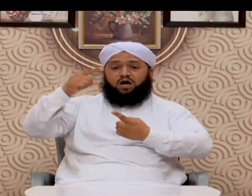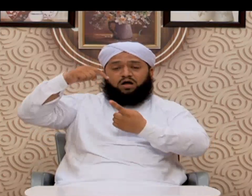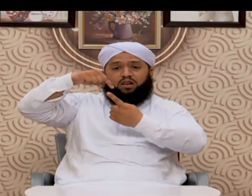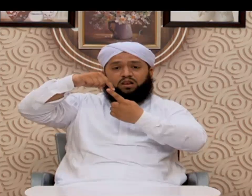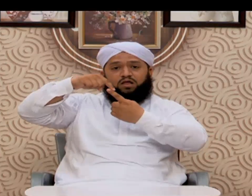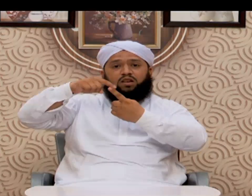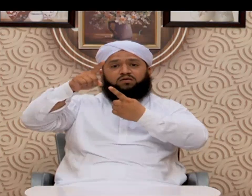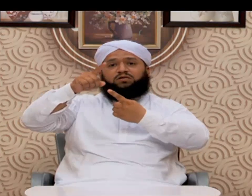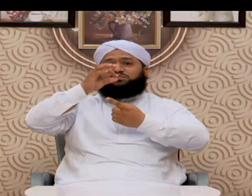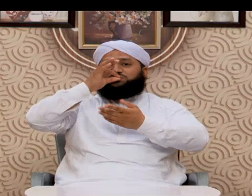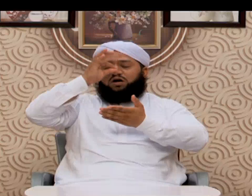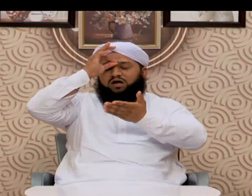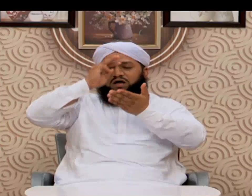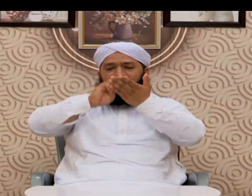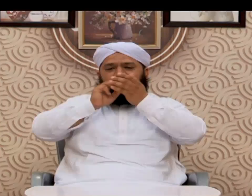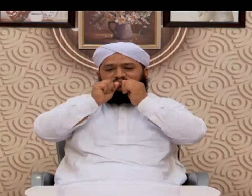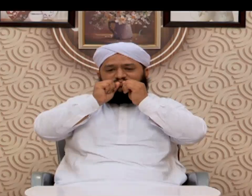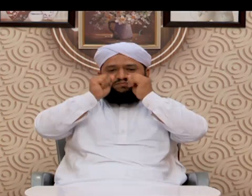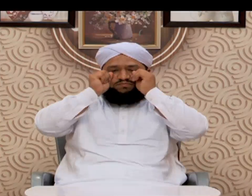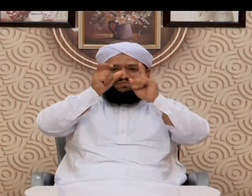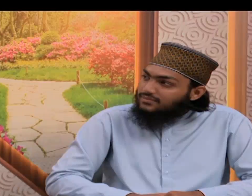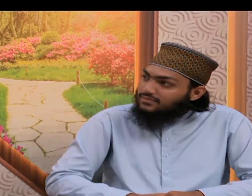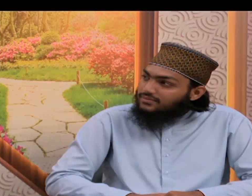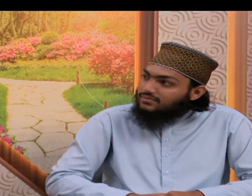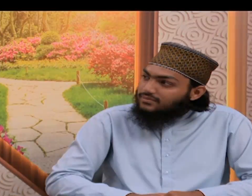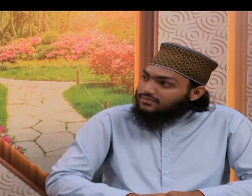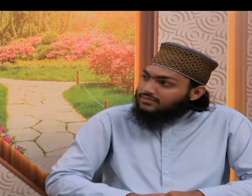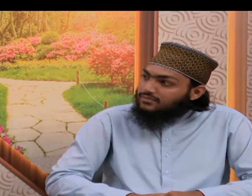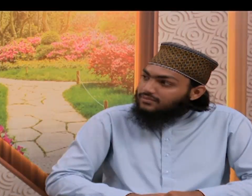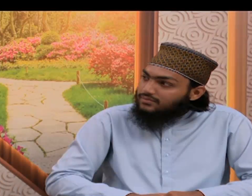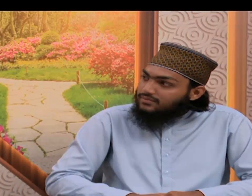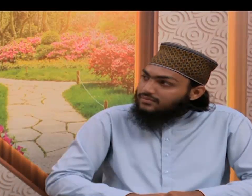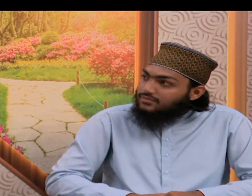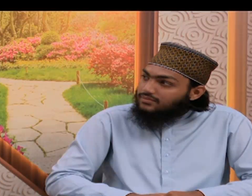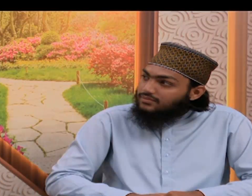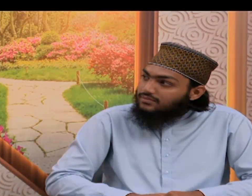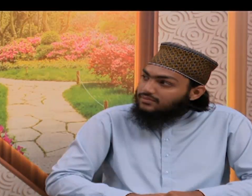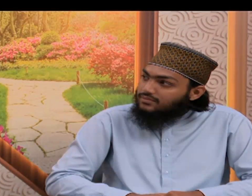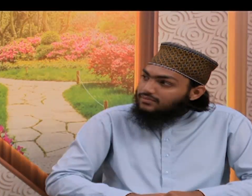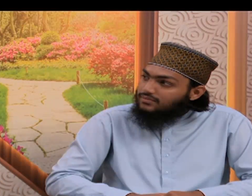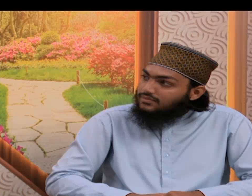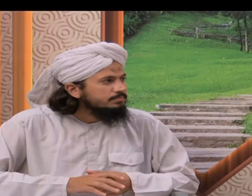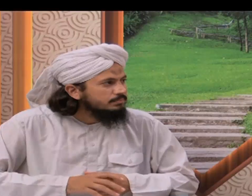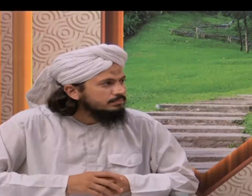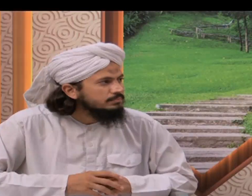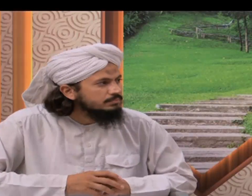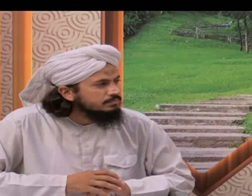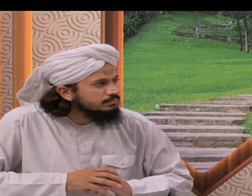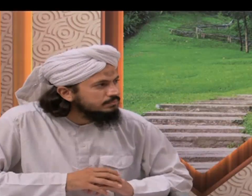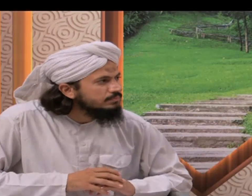نبی صلی اللہ علیہ وآلہ وسلم کے حسن اخلاق کی برکت سے تورات شریف کے ایک عالم کے اسلام